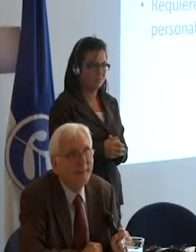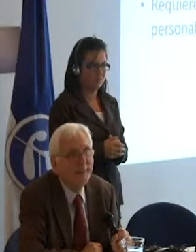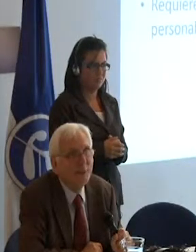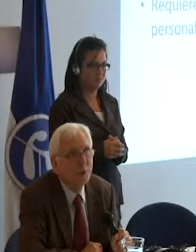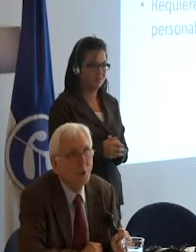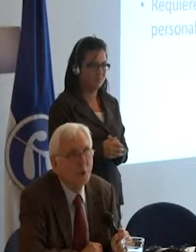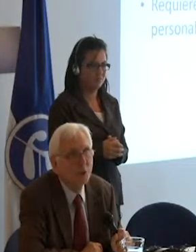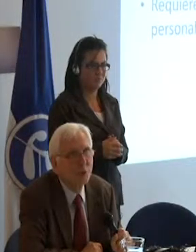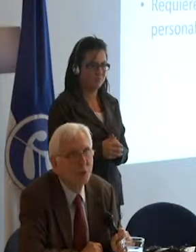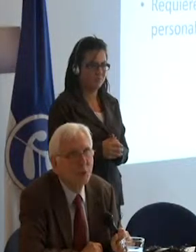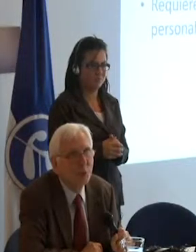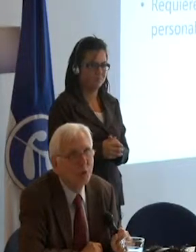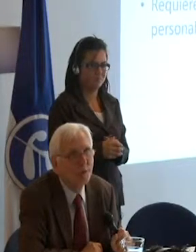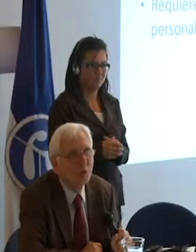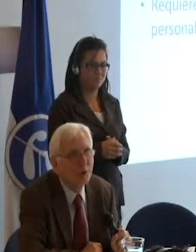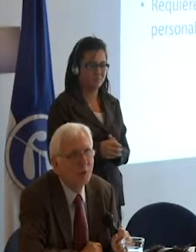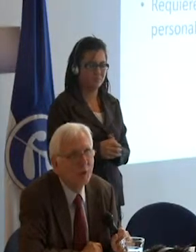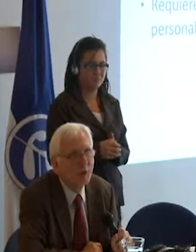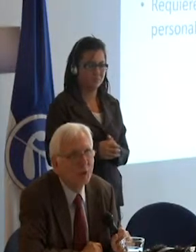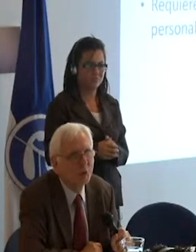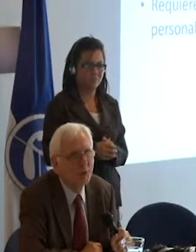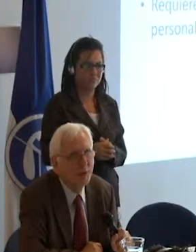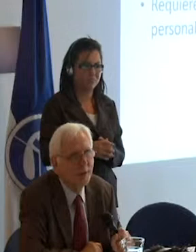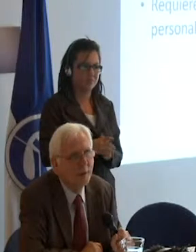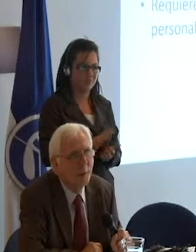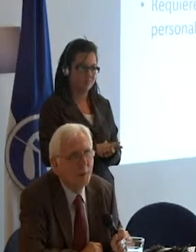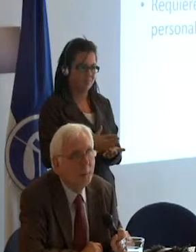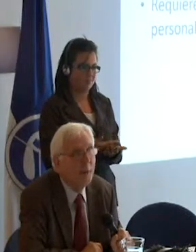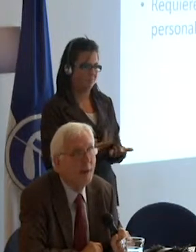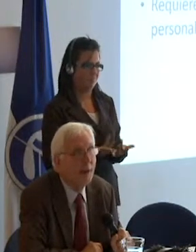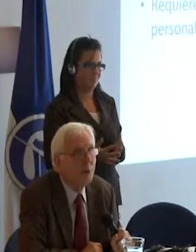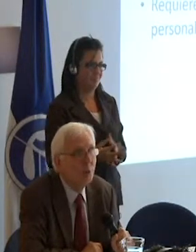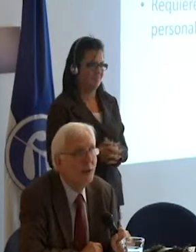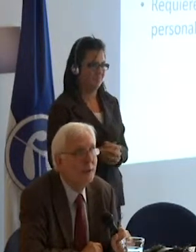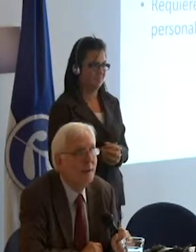Cuando averiguan, cuando se informan,